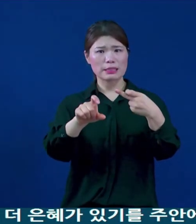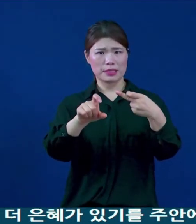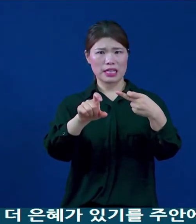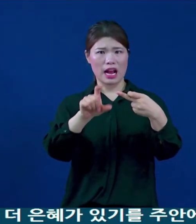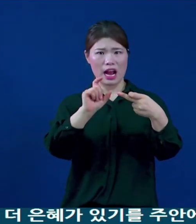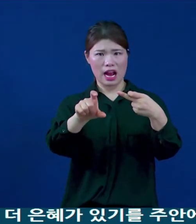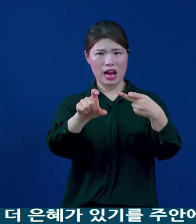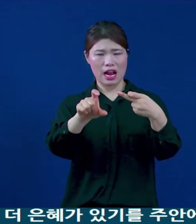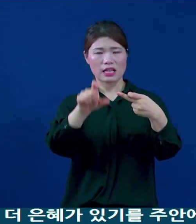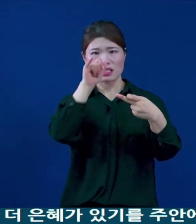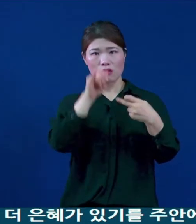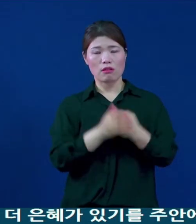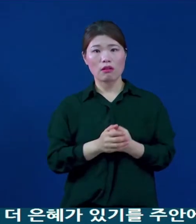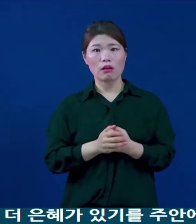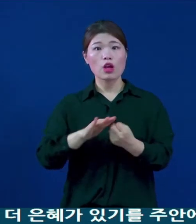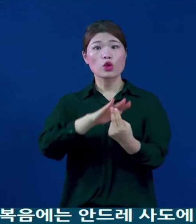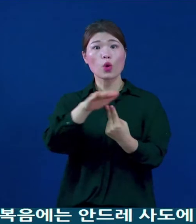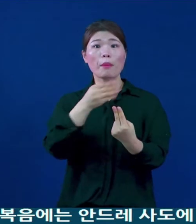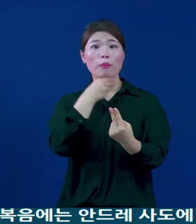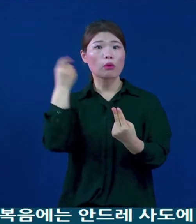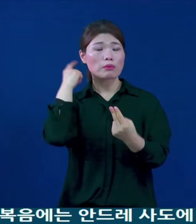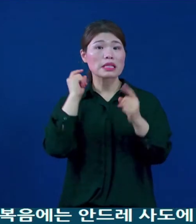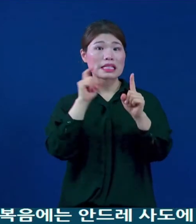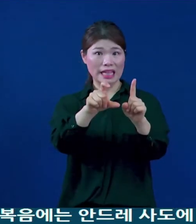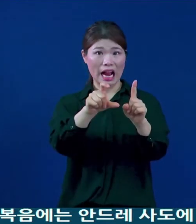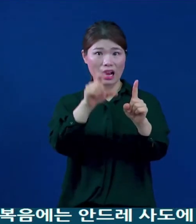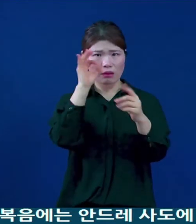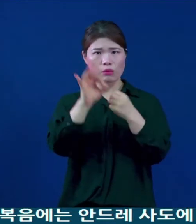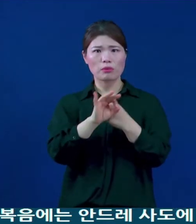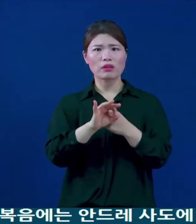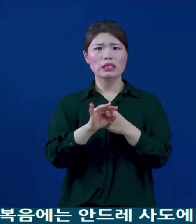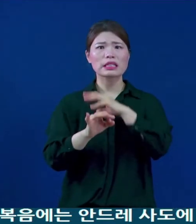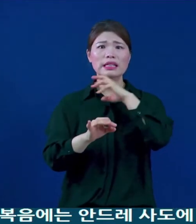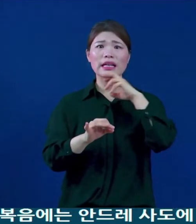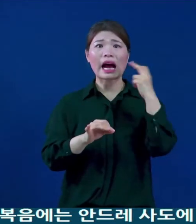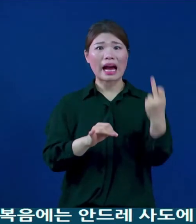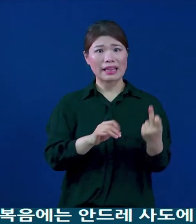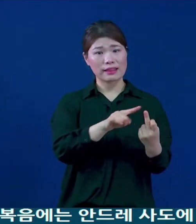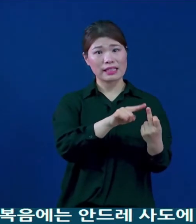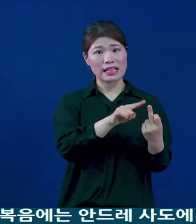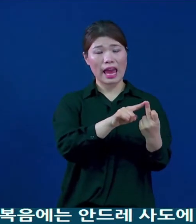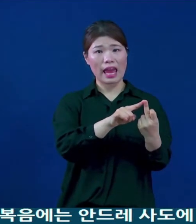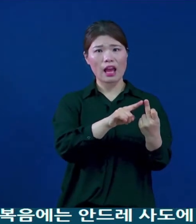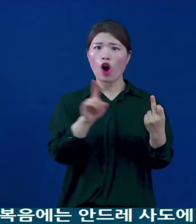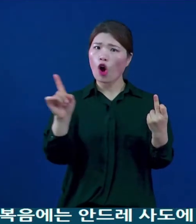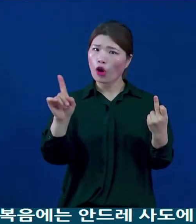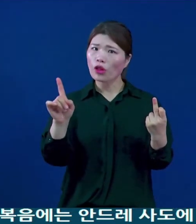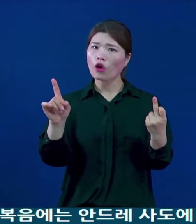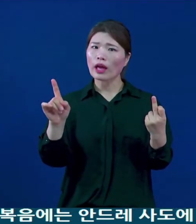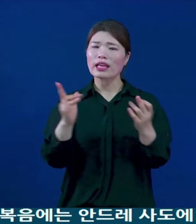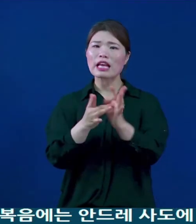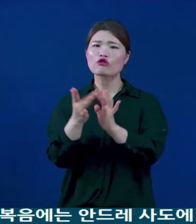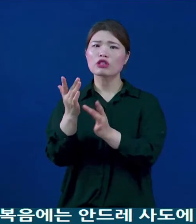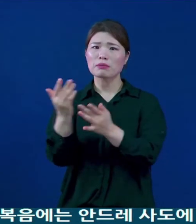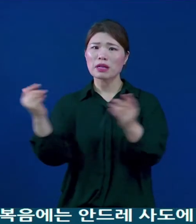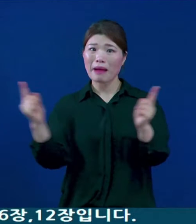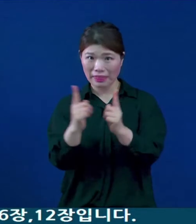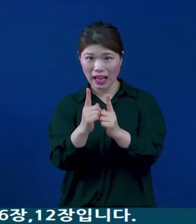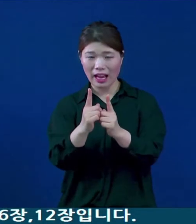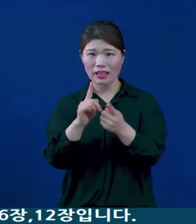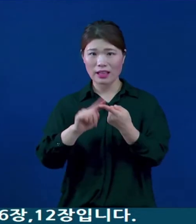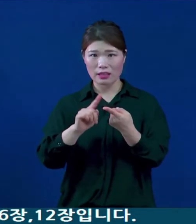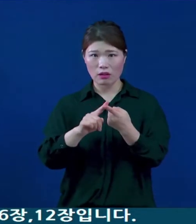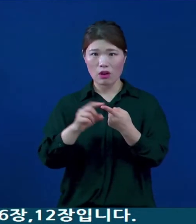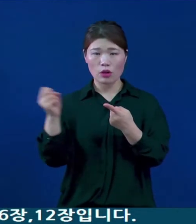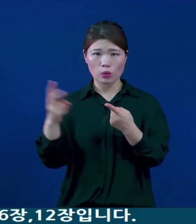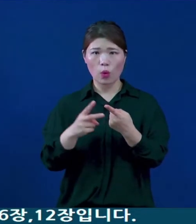12장입니다. 요한복음 1장에는 안드레가 어떻게 예수님을 만나게 됐는가, 그리고 예수님을 만난